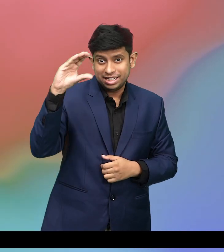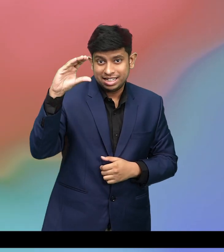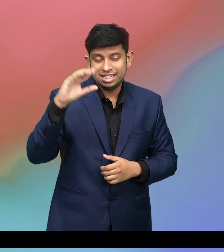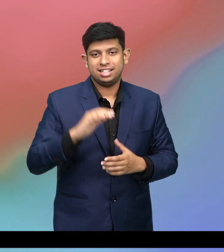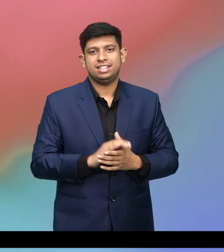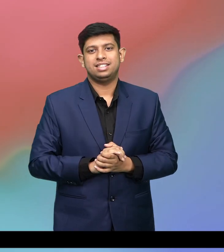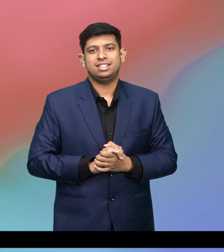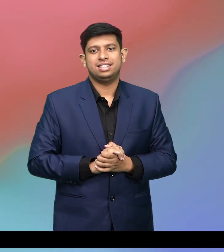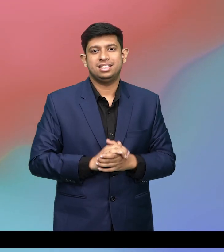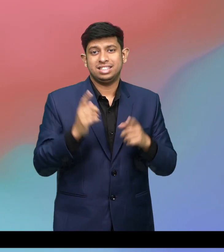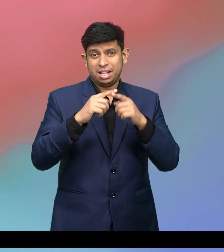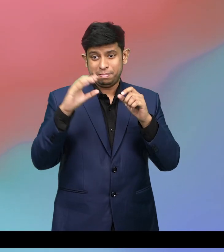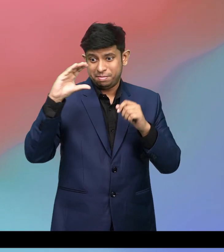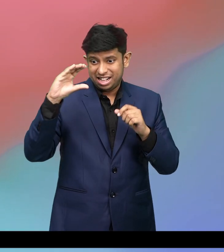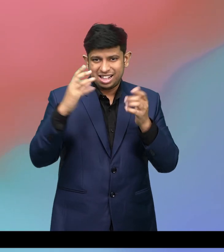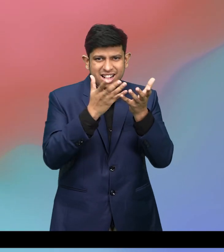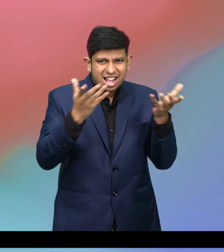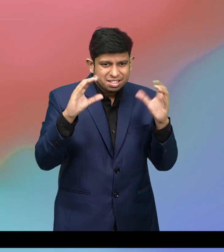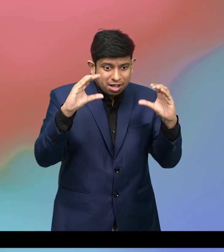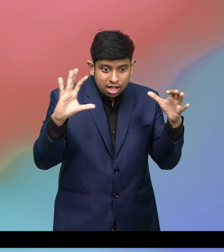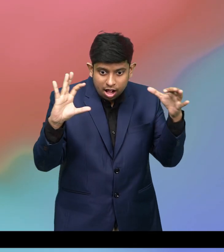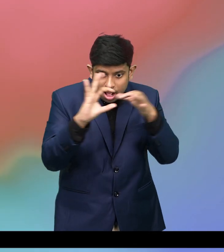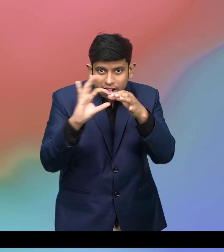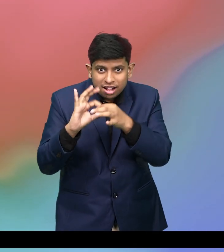ಸಾಂದ್ರತೆ, ಸಾಪೇಕ್ಷ ಸಾಂದ್ರತೆ,